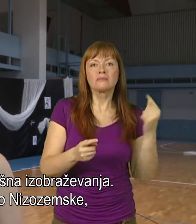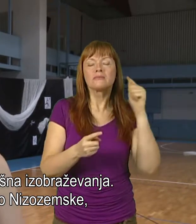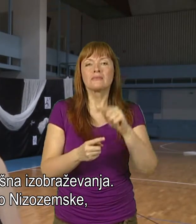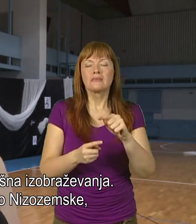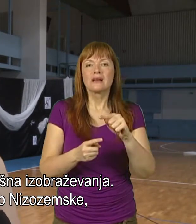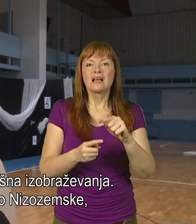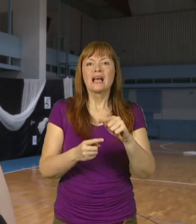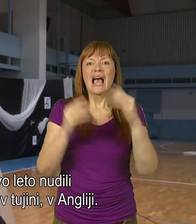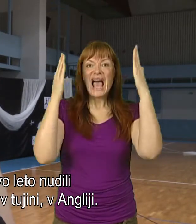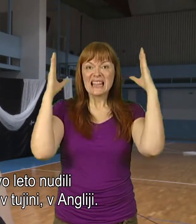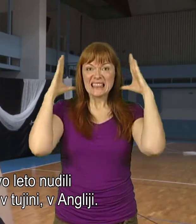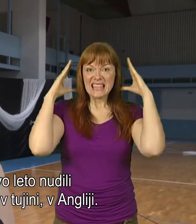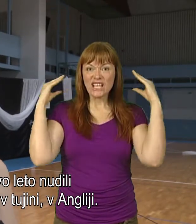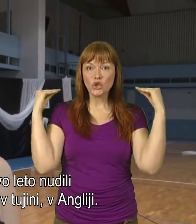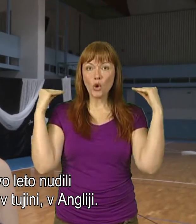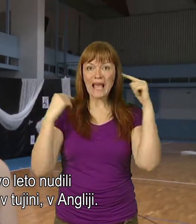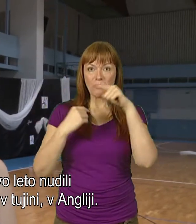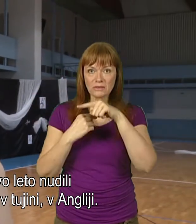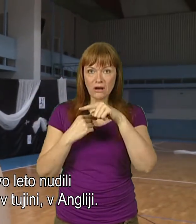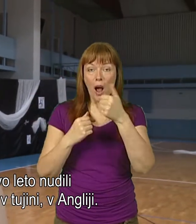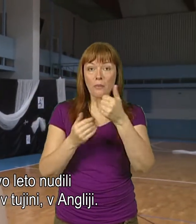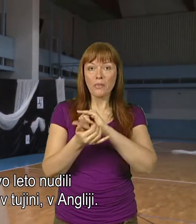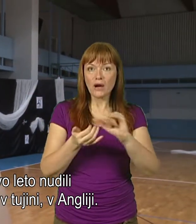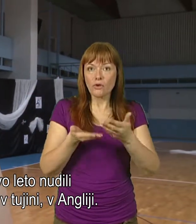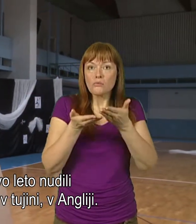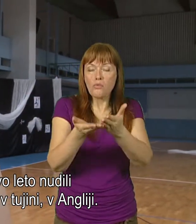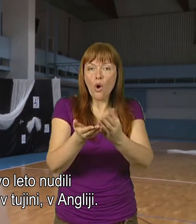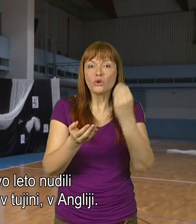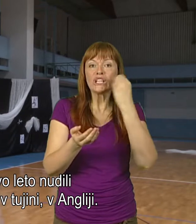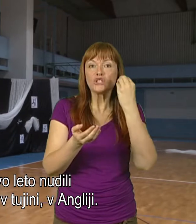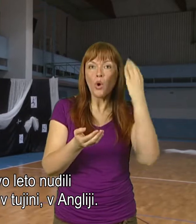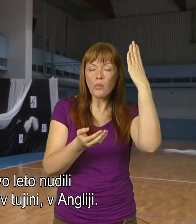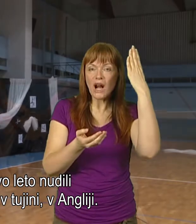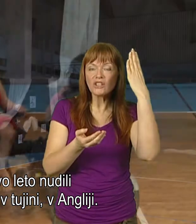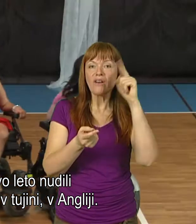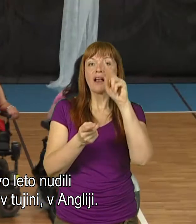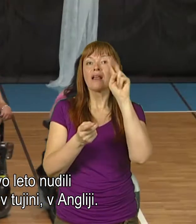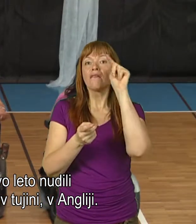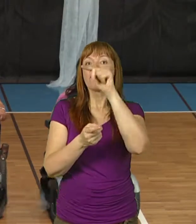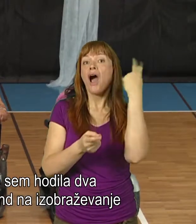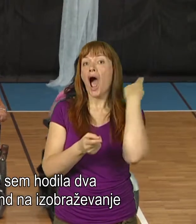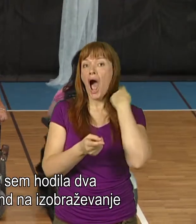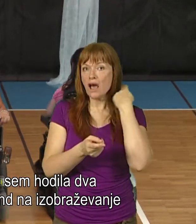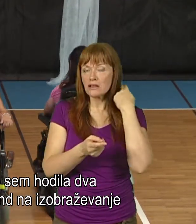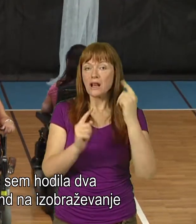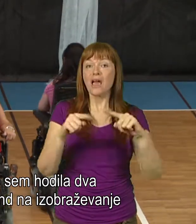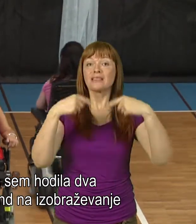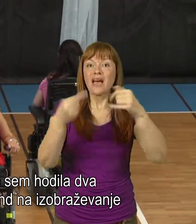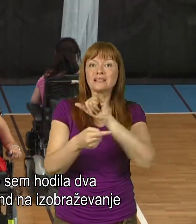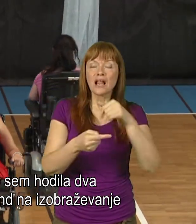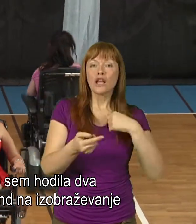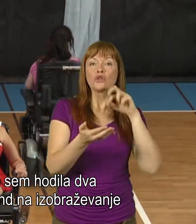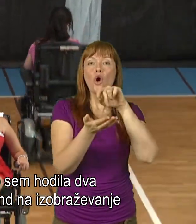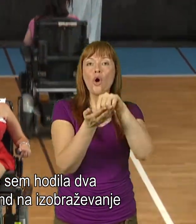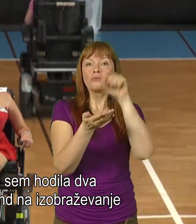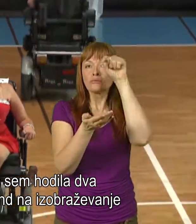Nizozemske, kjer so prvo leto nudili izobraževanje v tujini v Angliji in na to naslednje leto sem